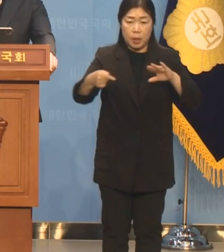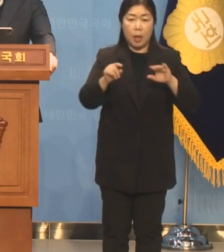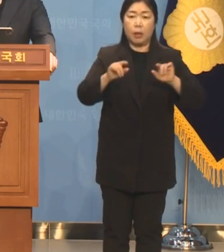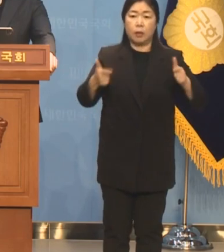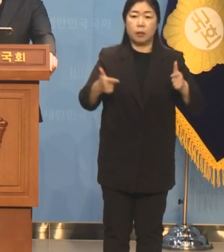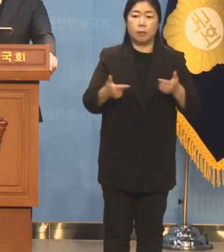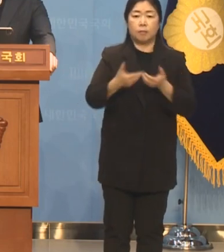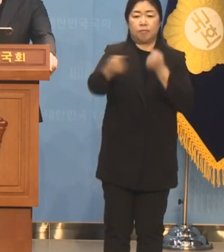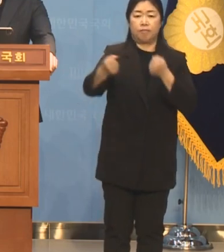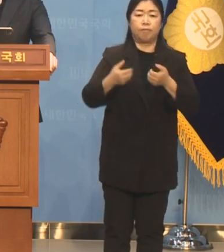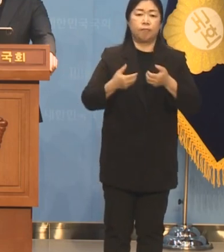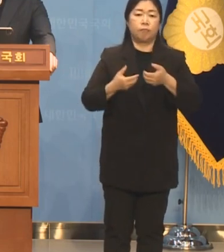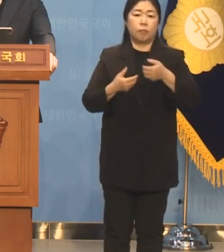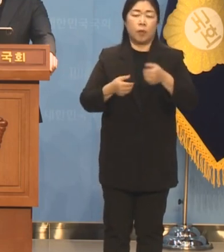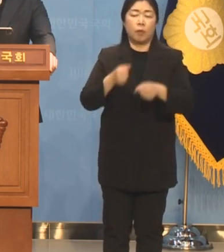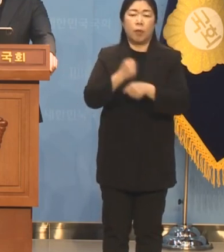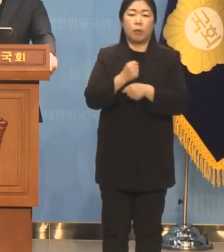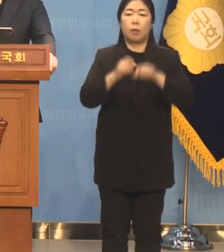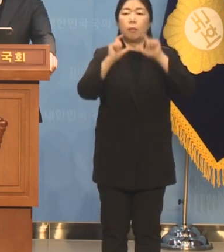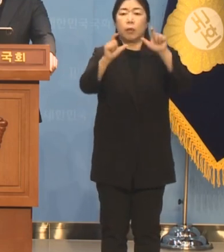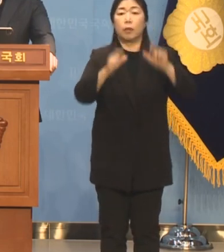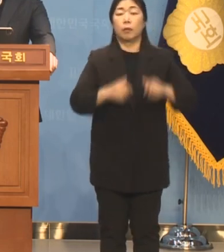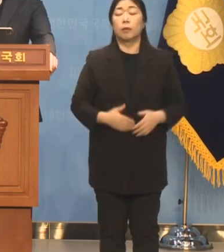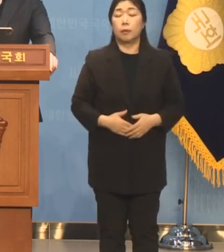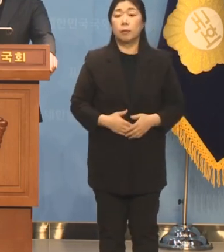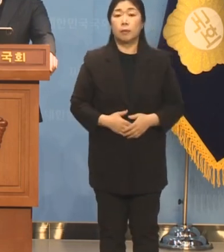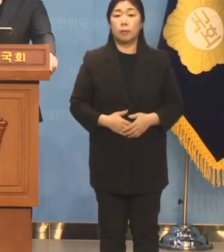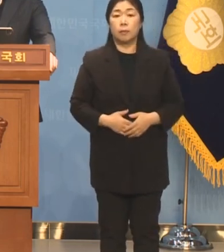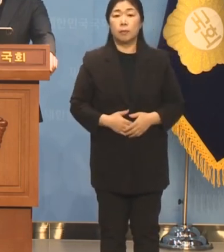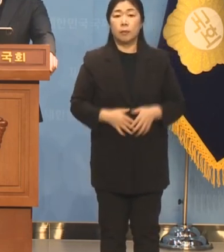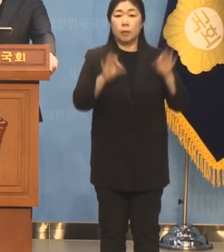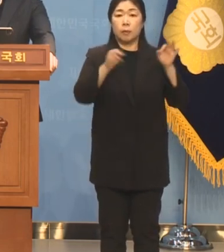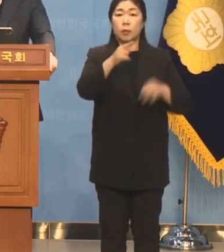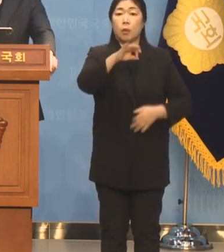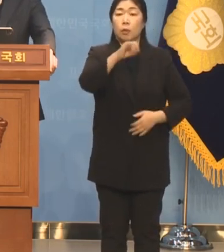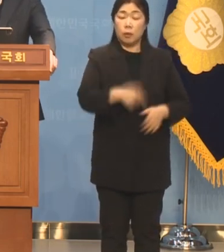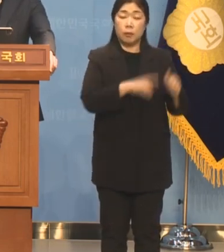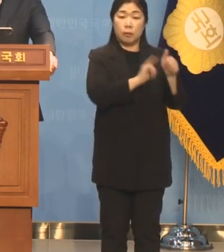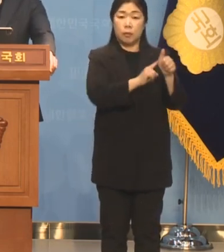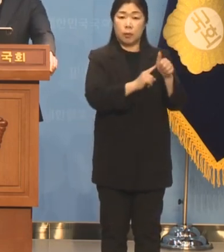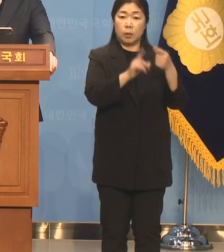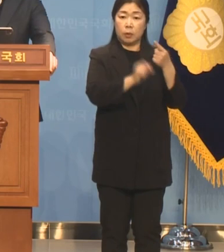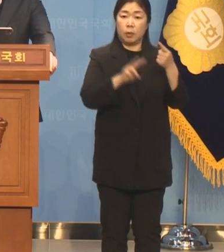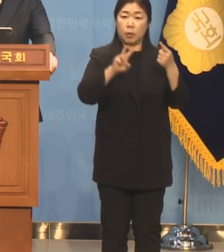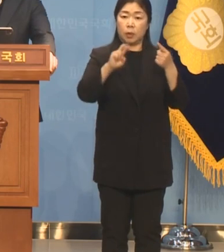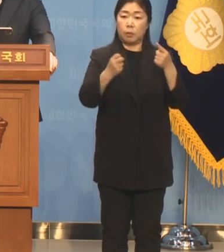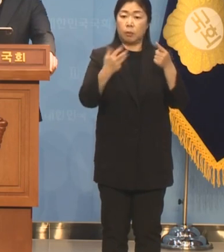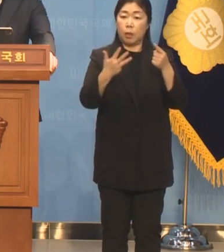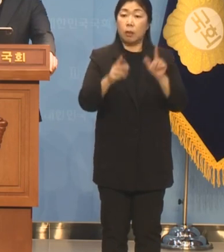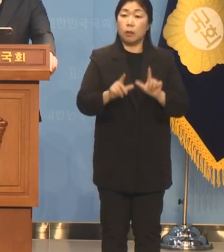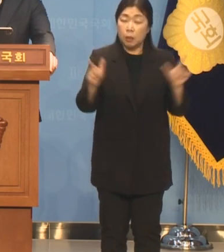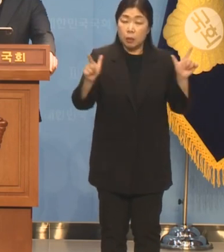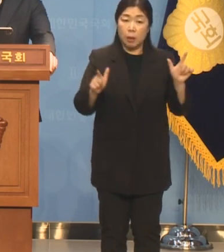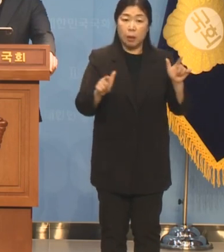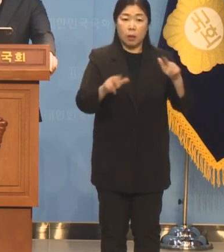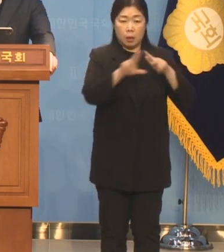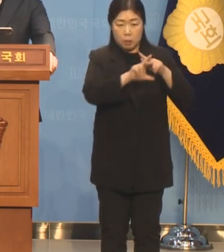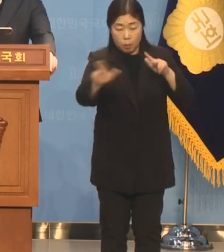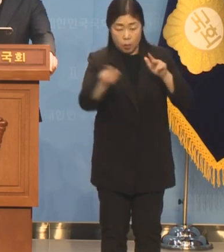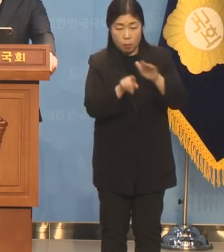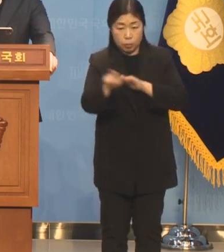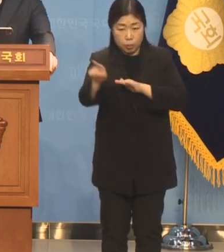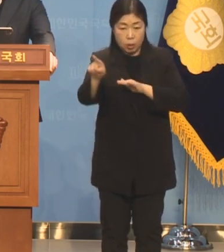두 교정국으로 정의했습니다. 김정은 국무위원장은 지난 28일 도발 당시 잠수함